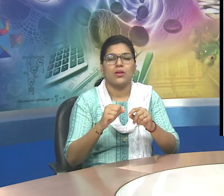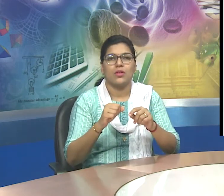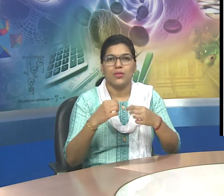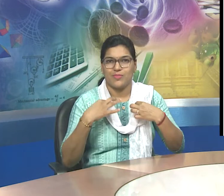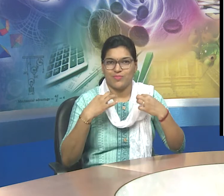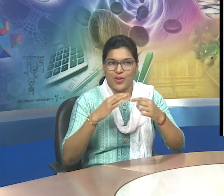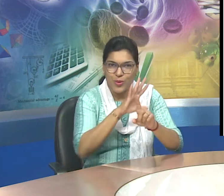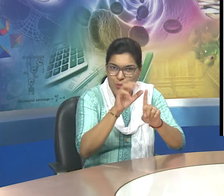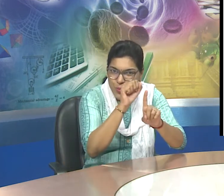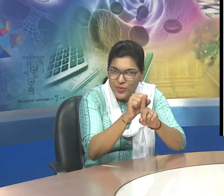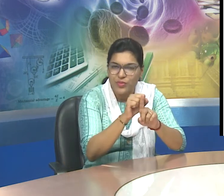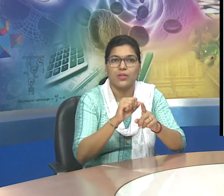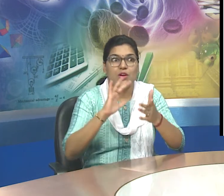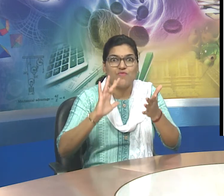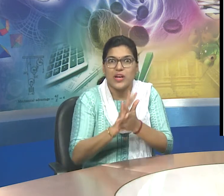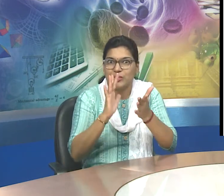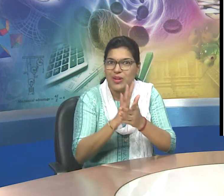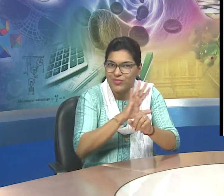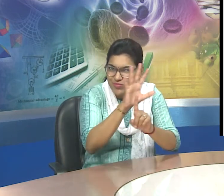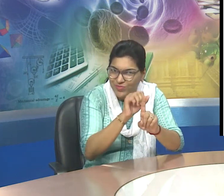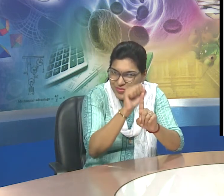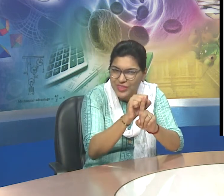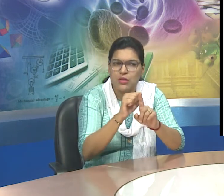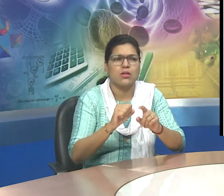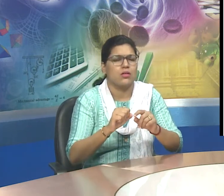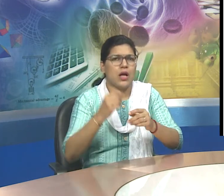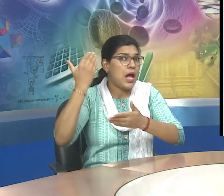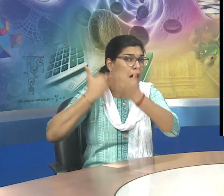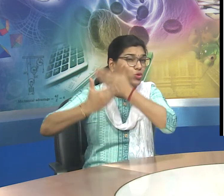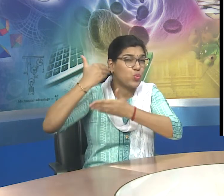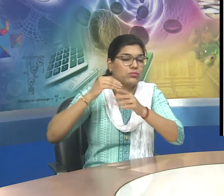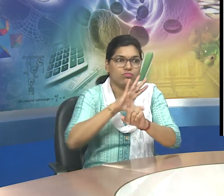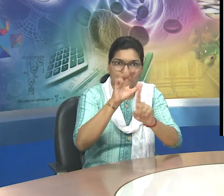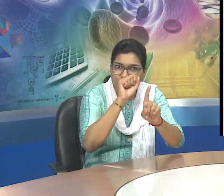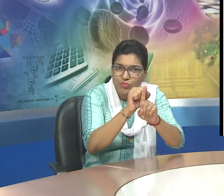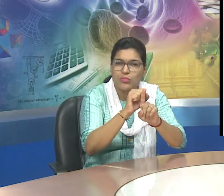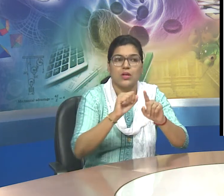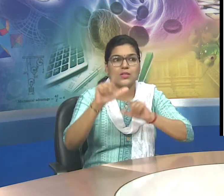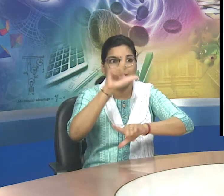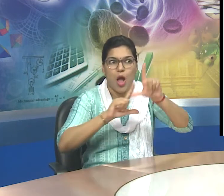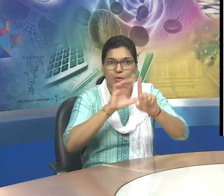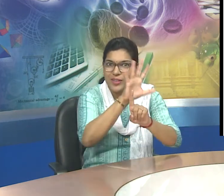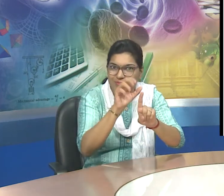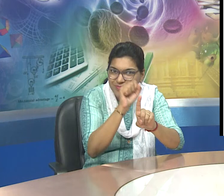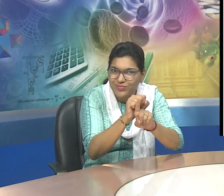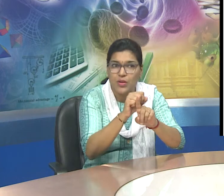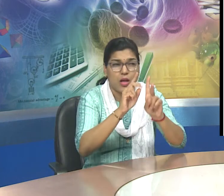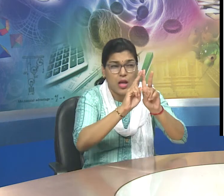पीना अलग होता है, कपड़ों का पहनावा अलग होता है, उनके जो फेस्टिवल्स हैं, जो त्यौहार हैं वो अलग होते